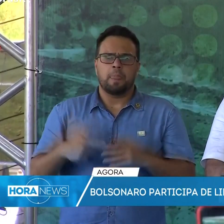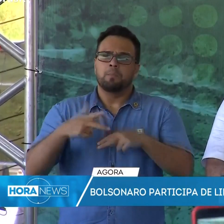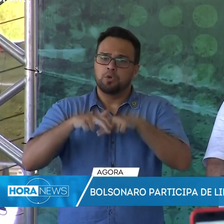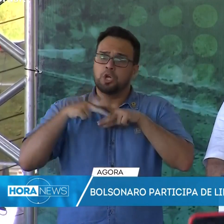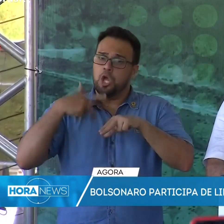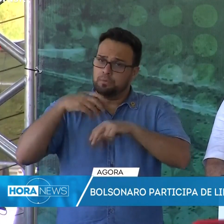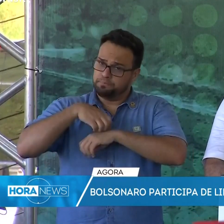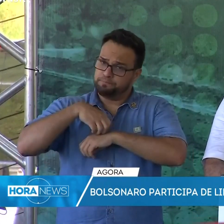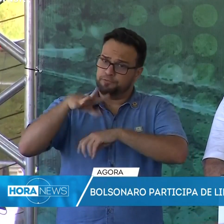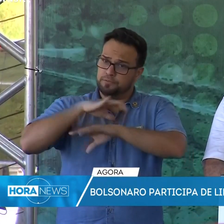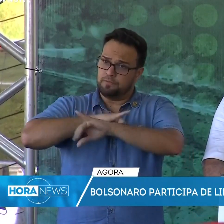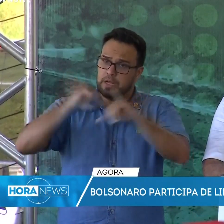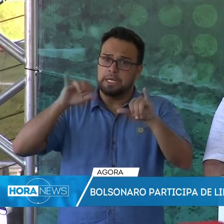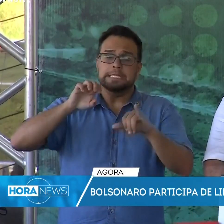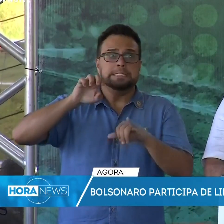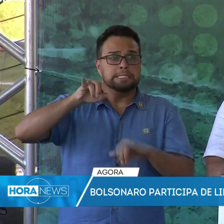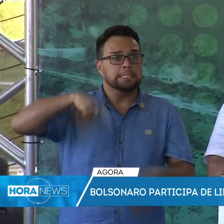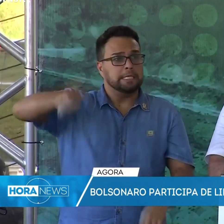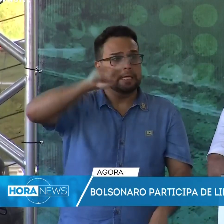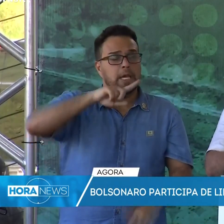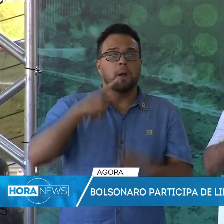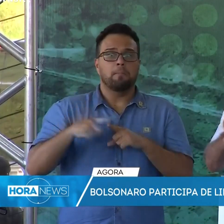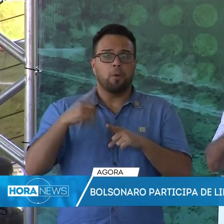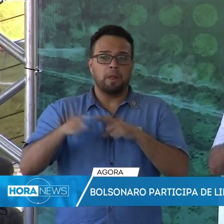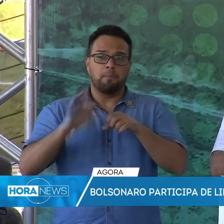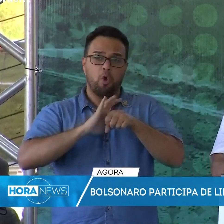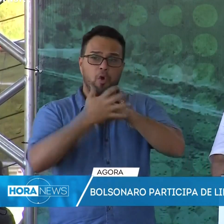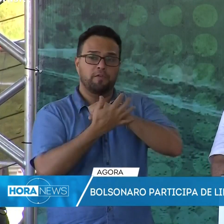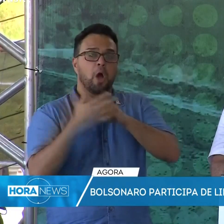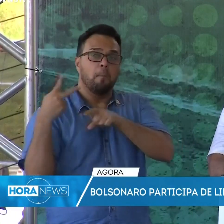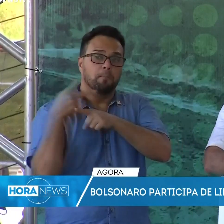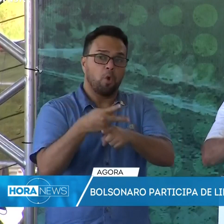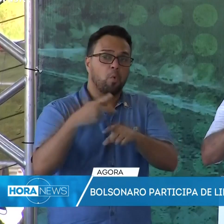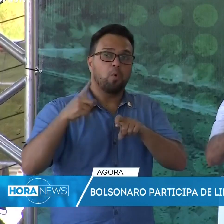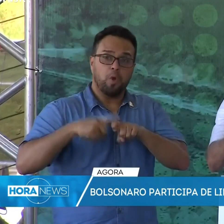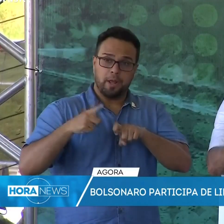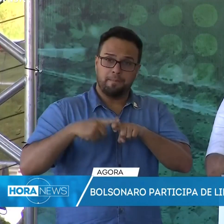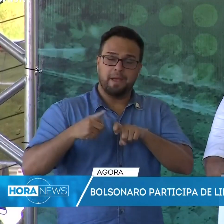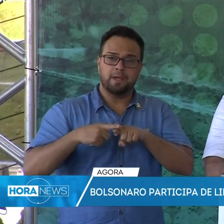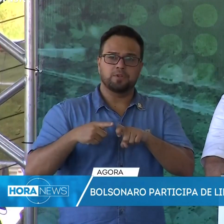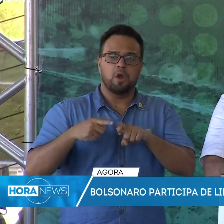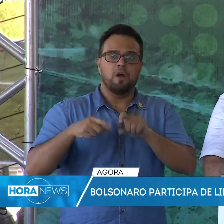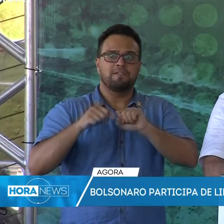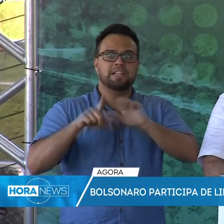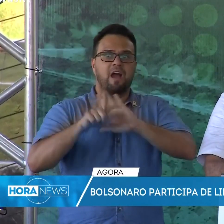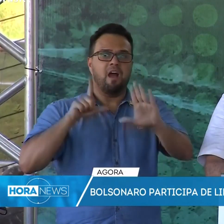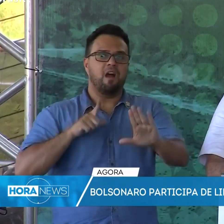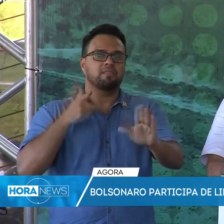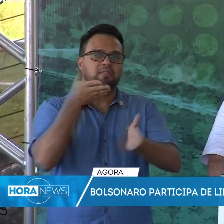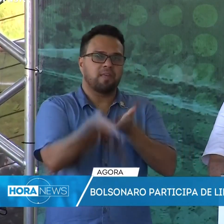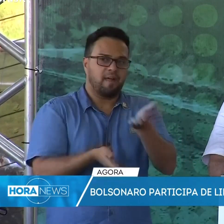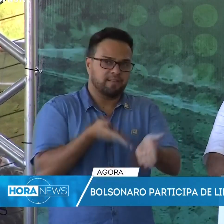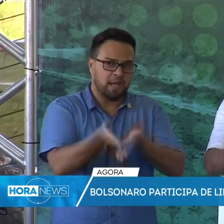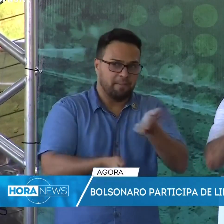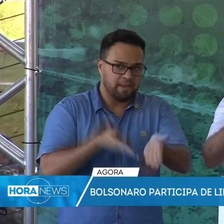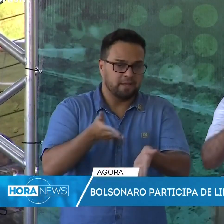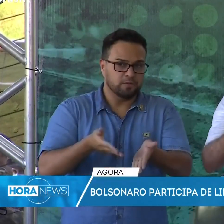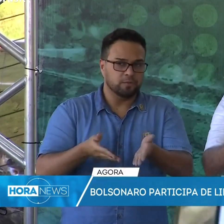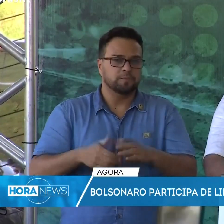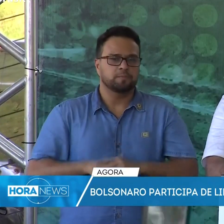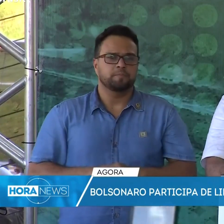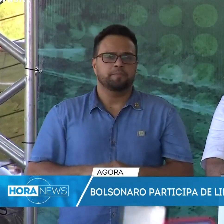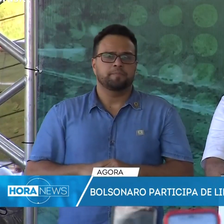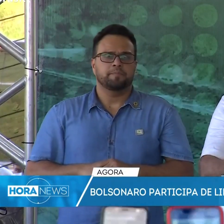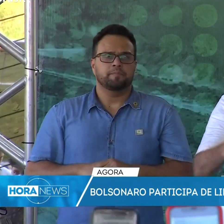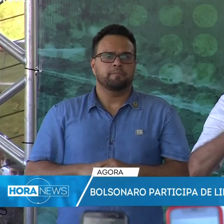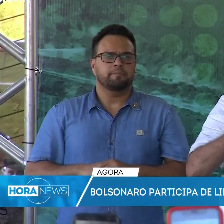Recomendo àqueles que porventura tenham problemas com a Covid: procure o seu médico para o tratamento precoce. Dizer